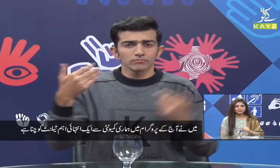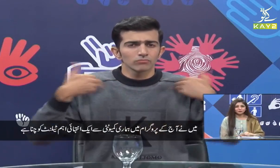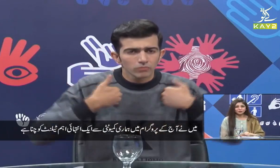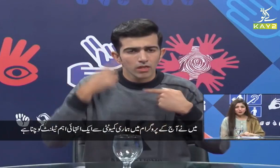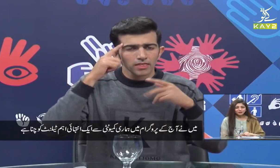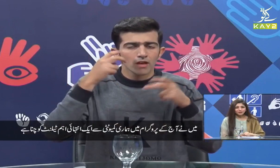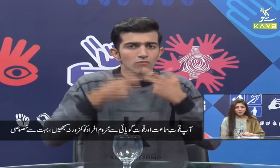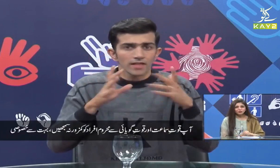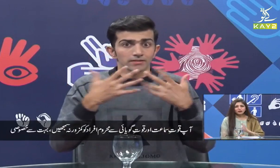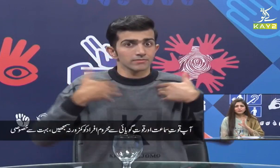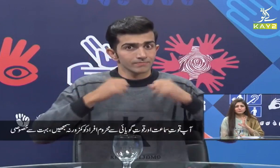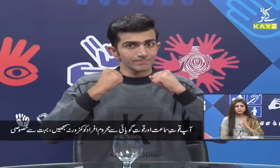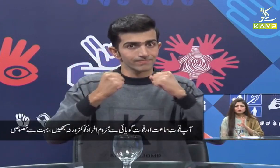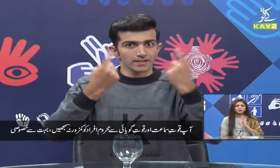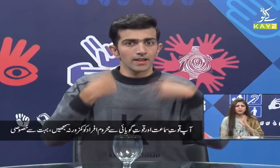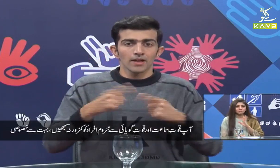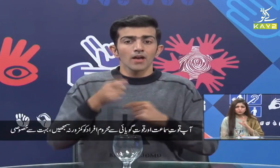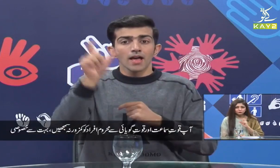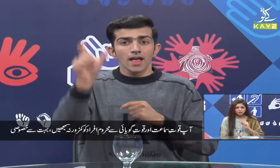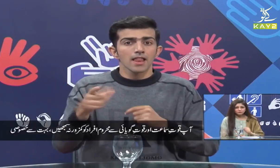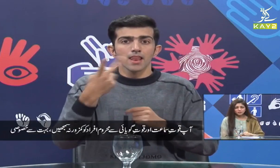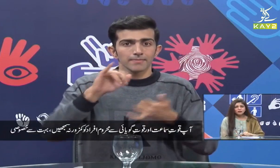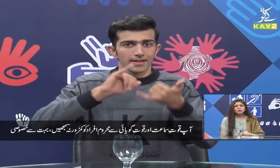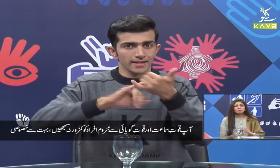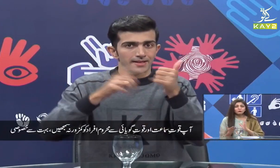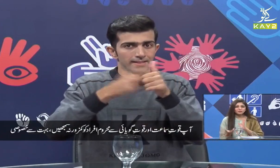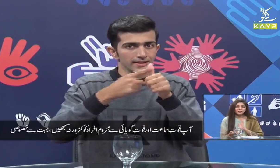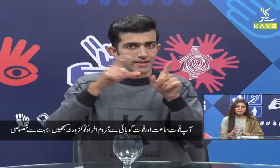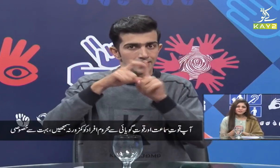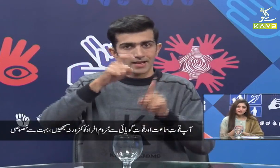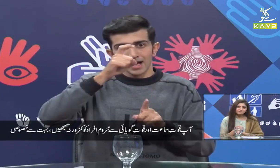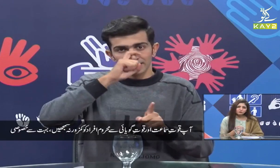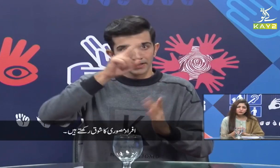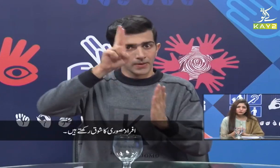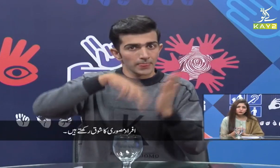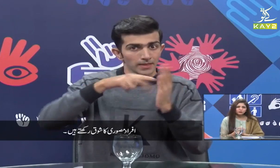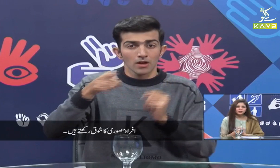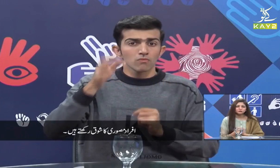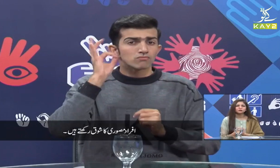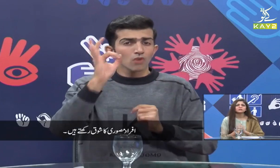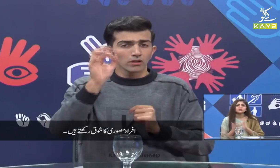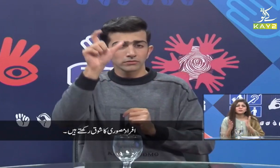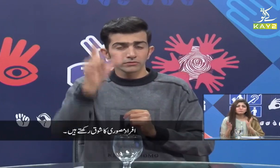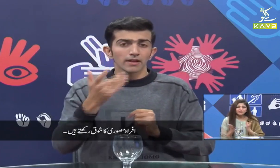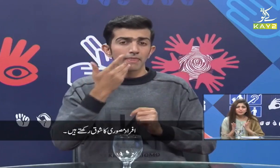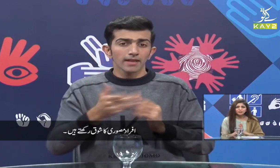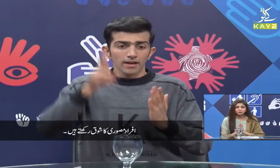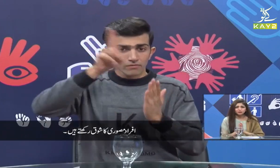तो कमाल का है। और आप डेफ़ लोगों को इतना कमज़ोर ना समझें। बहुत सारे ऐसे डेफ़ लोग तो होते हैं जो पेंटिंग के शौकीन